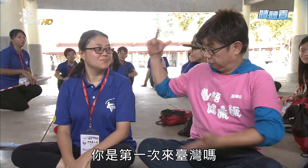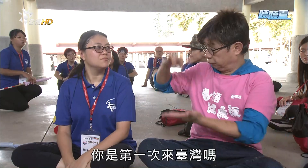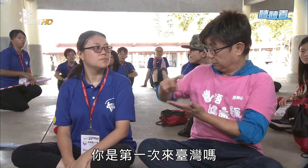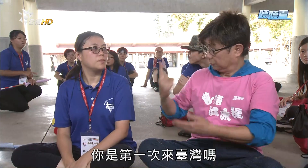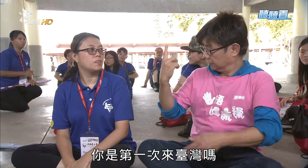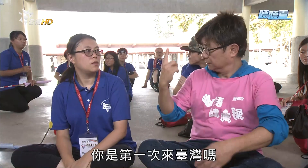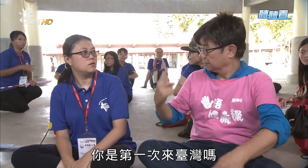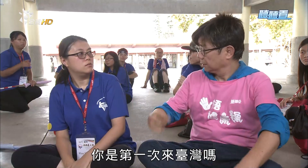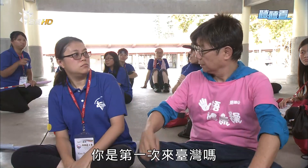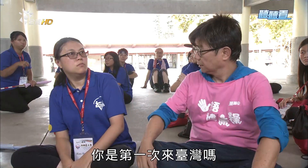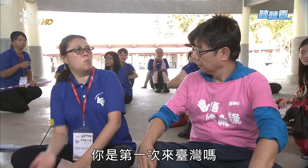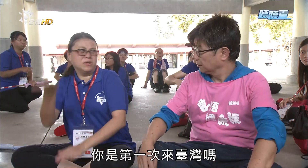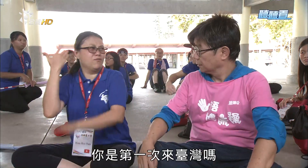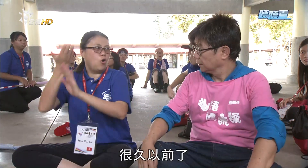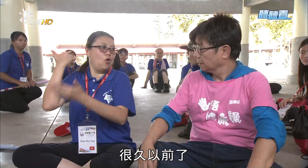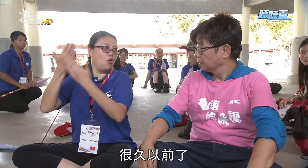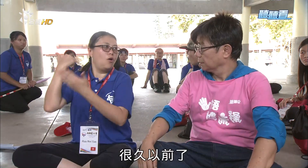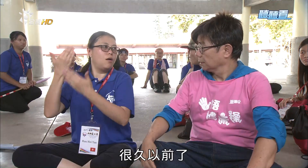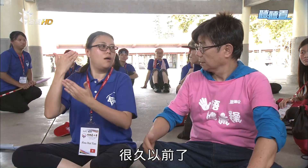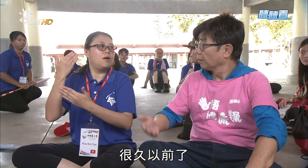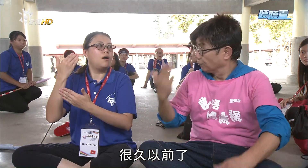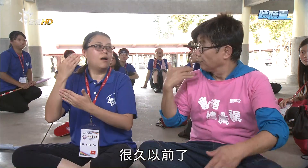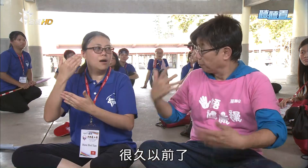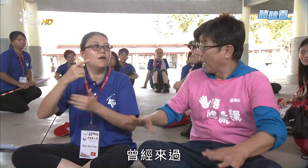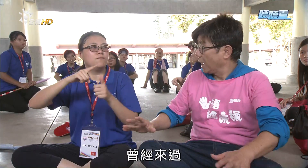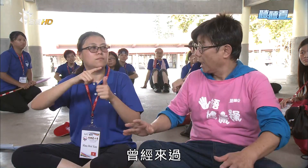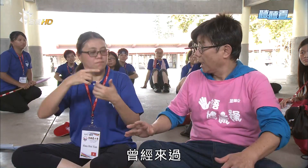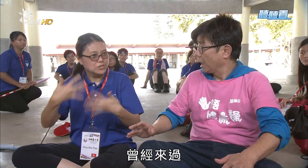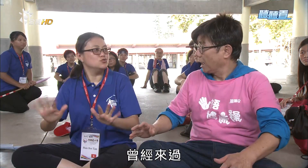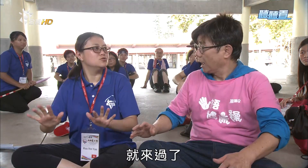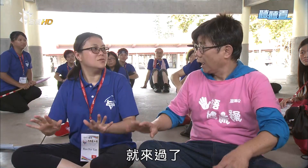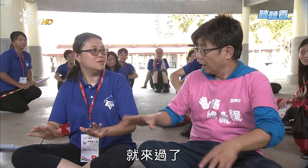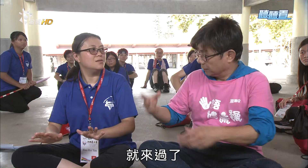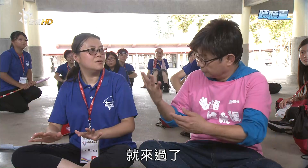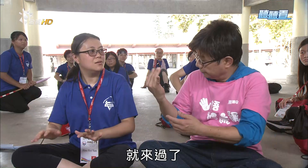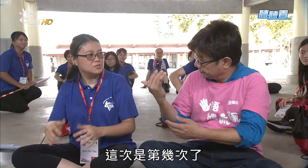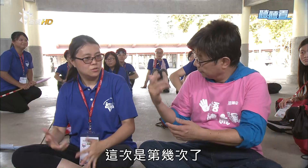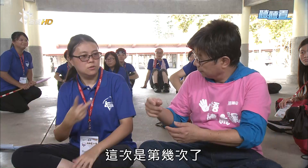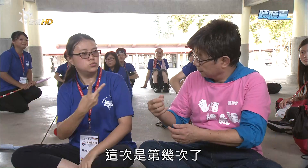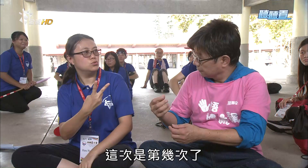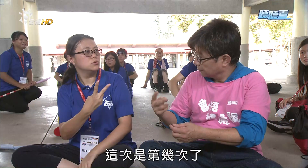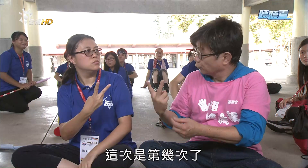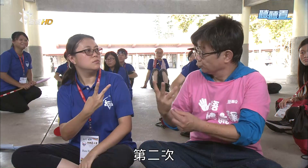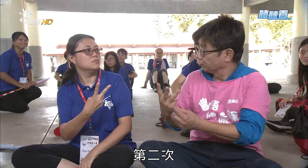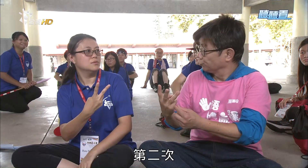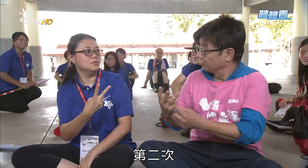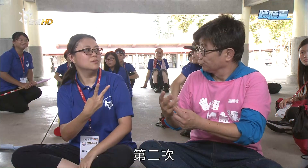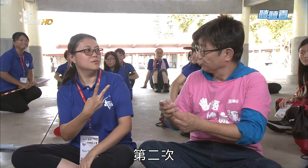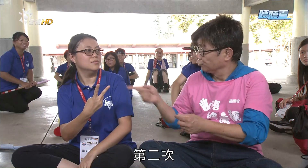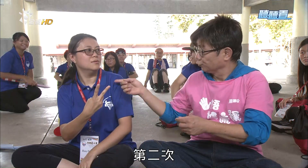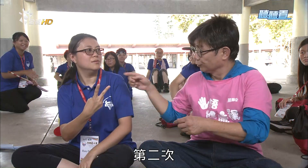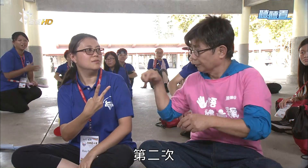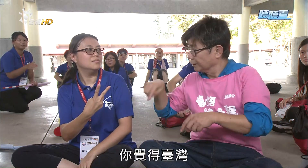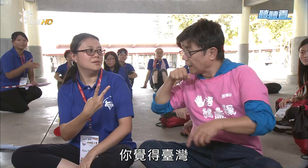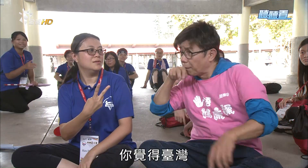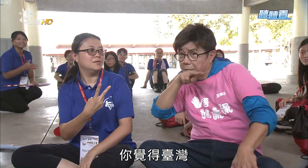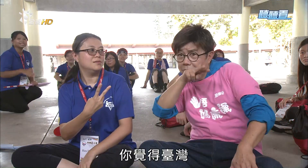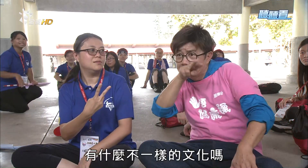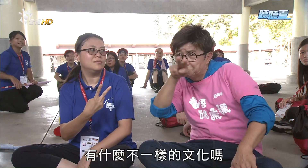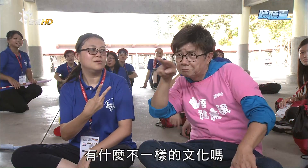第一次来台湾吗？ 很久以前了。 曾经来过啊？ 就来过了。 这是第几次了？ 第二次。 你觉得台湾有什